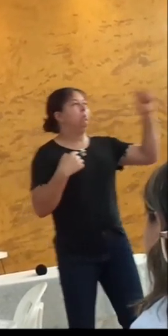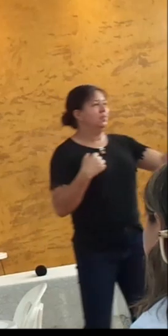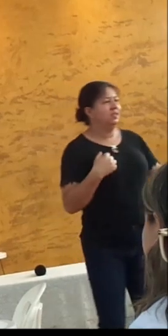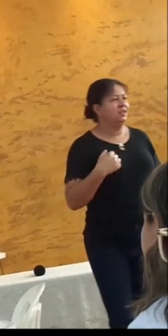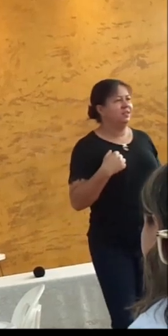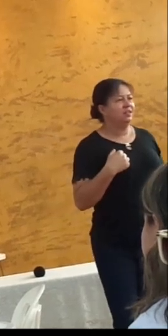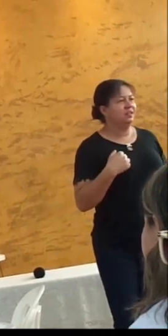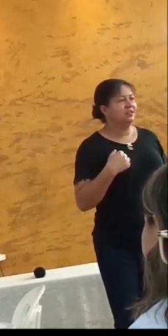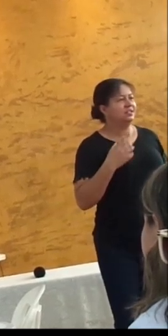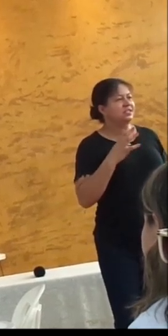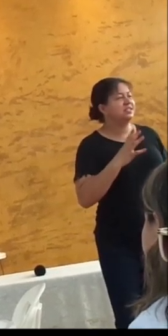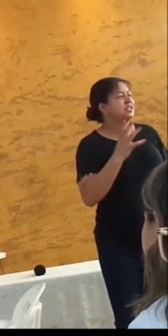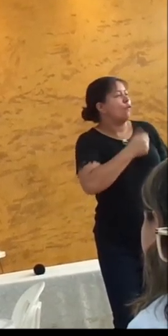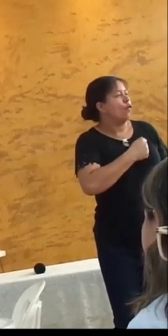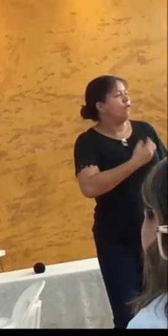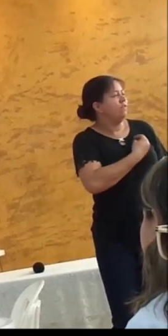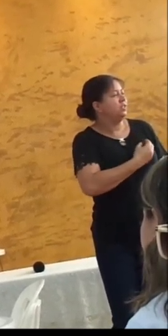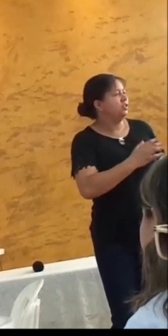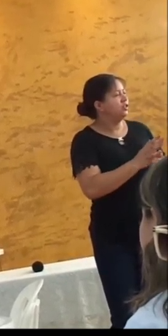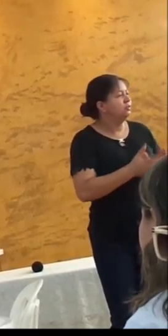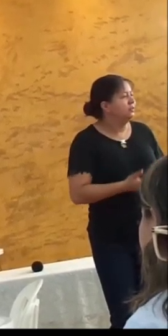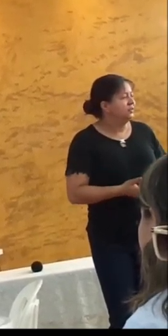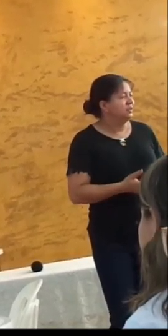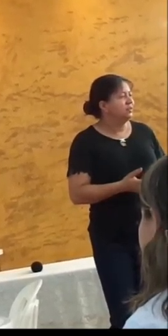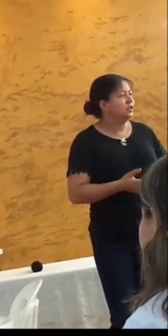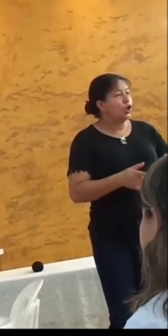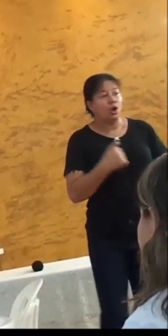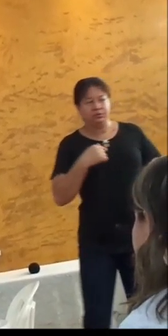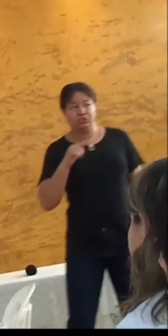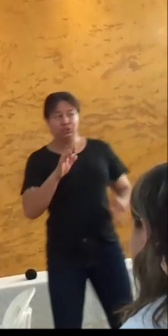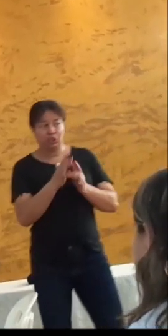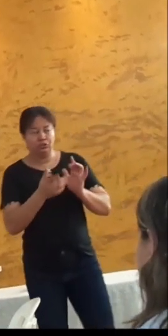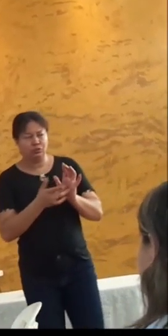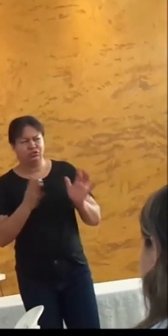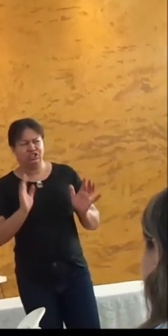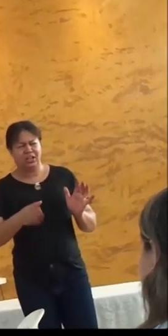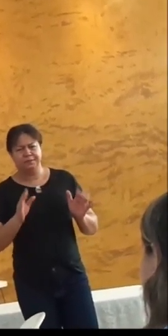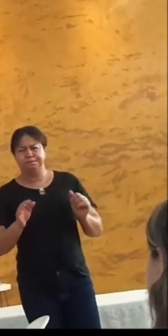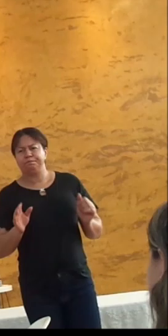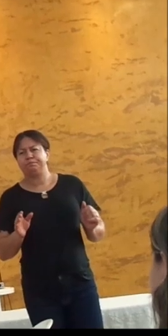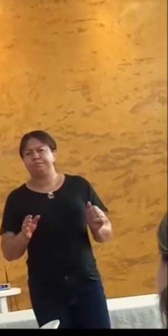mais à frente, já na véspera